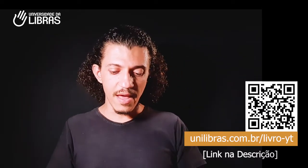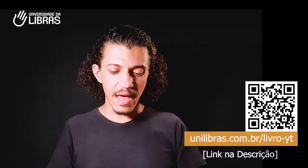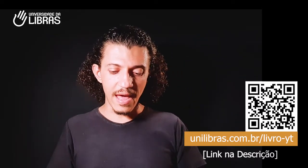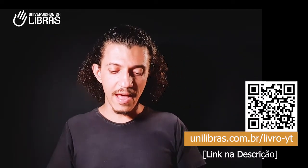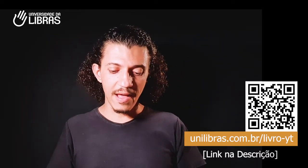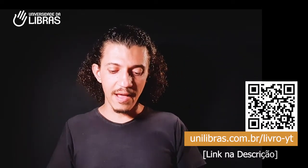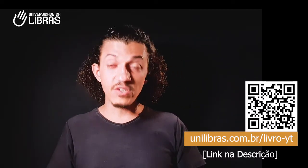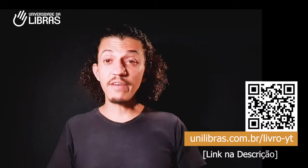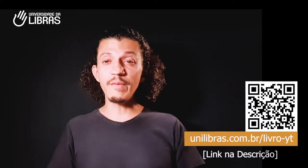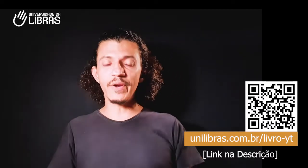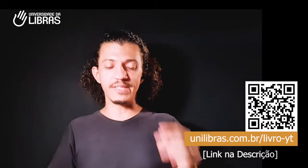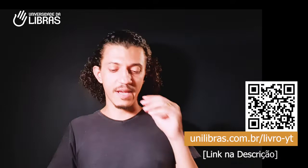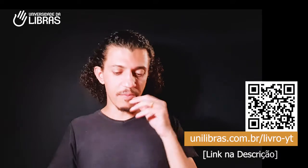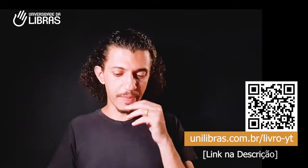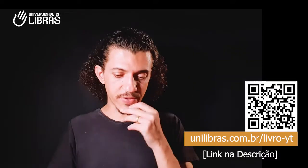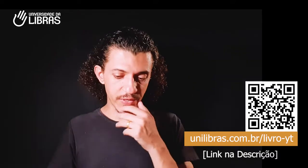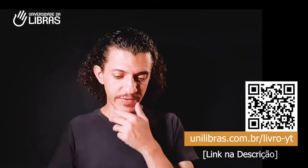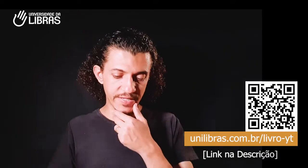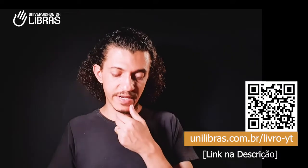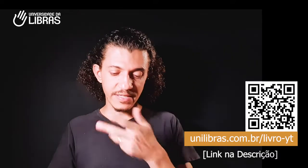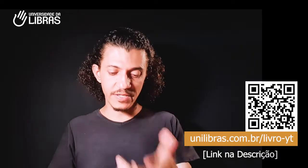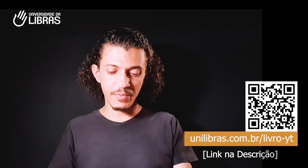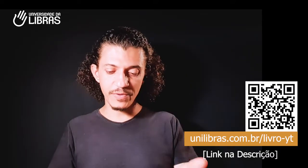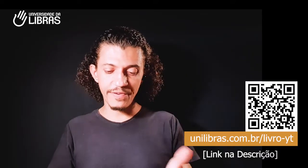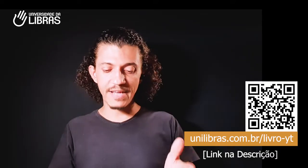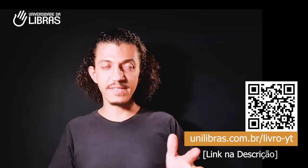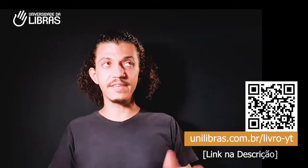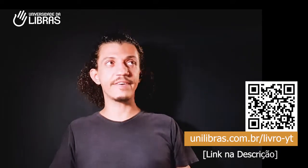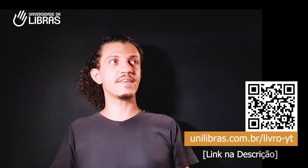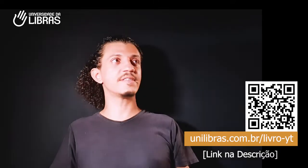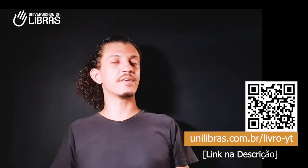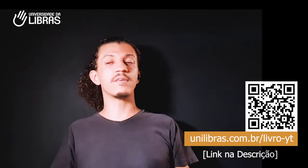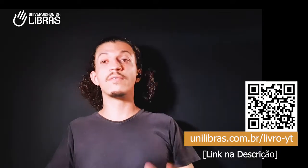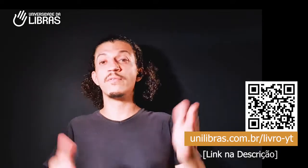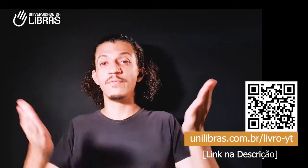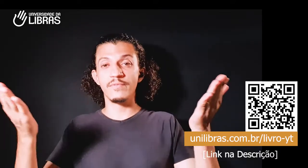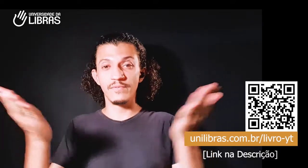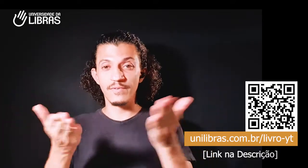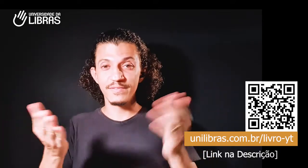e é eu já dei por exemplo pessoas fazendo esse tipo de frase se faz assim